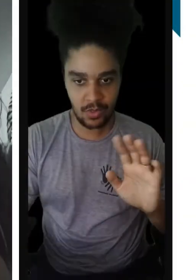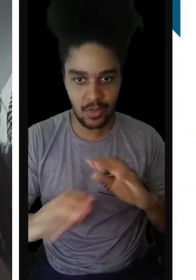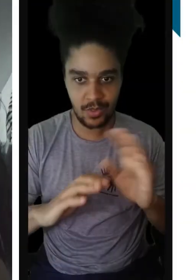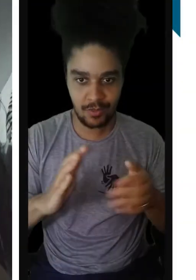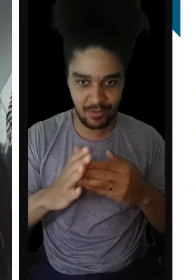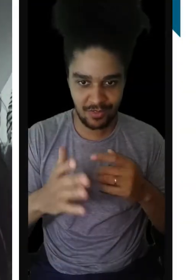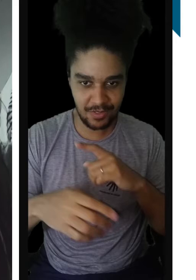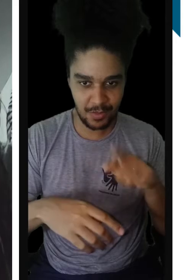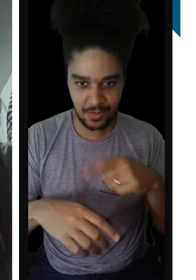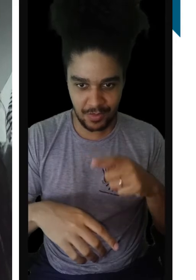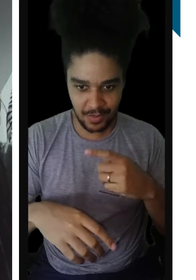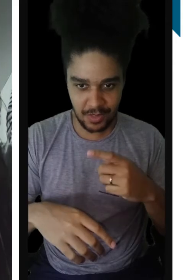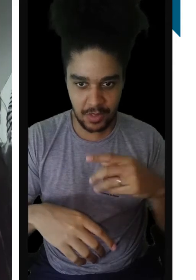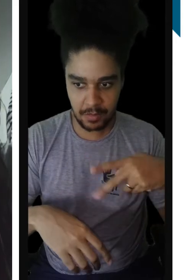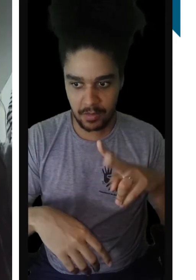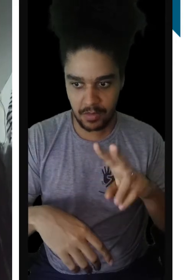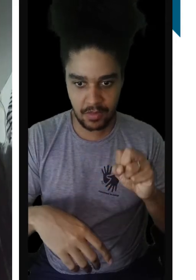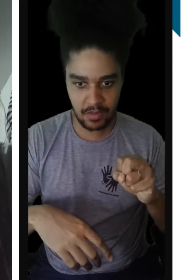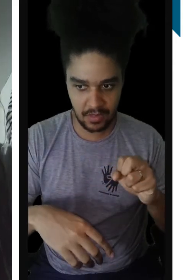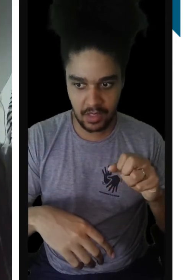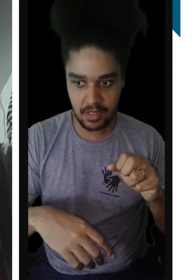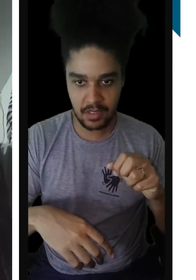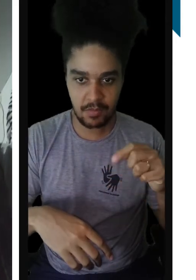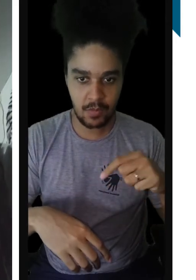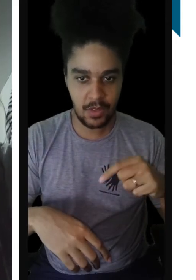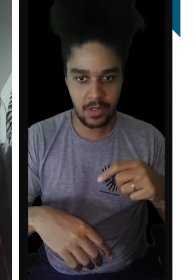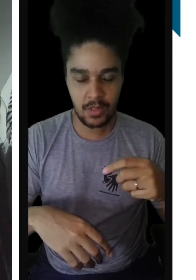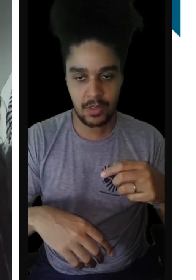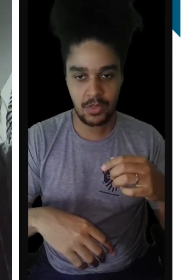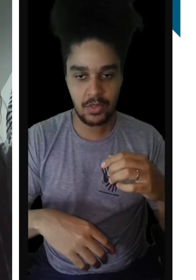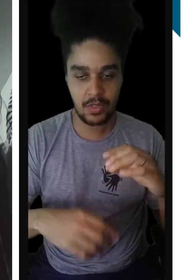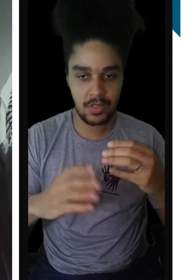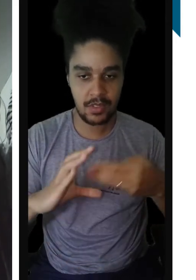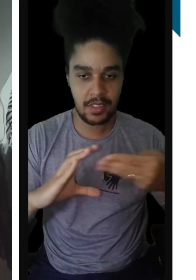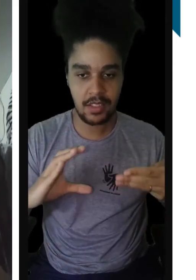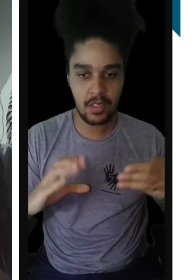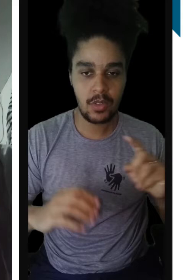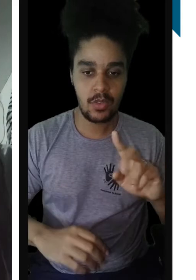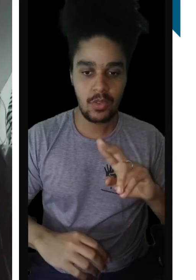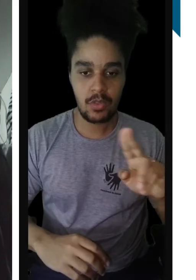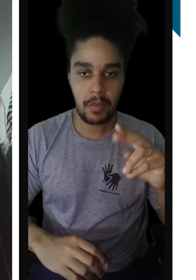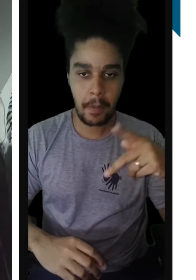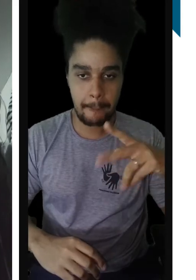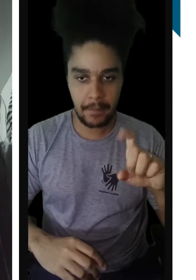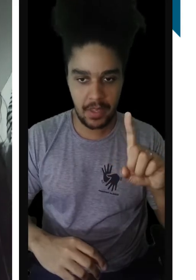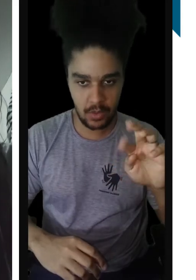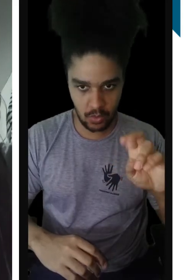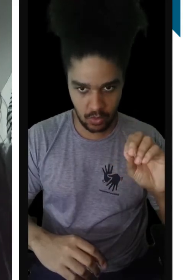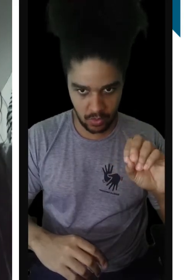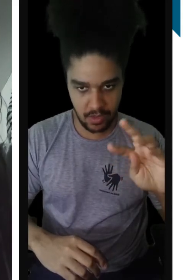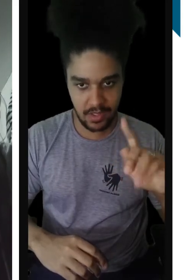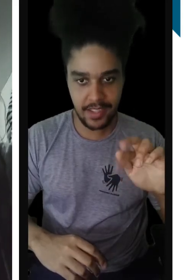Salve, salve toda a rapaziadinha do pré-vestibular social do CEDERJ. Eu me chamo Pedro Henrique